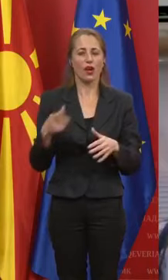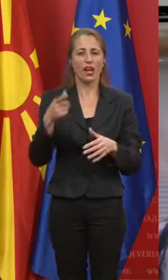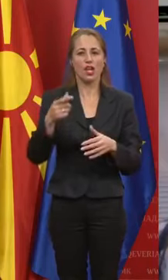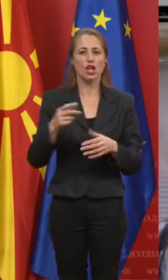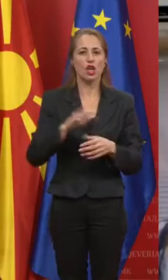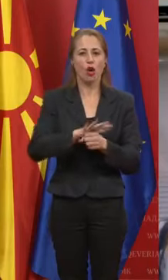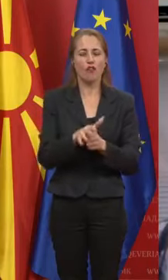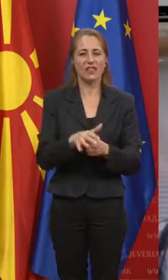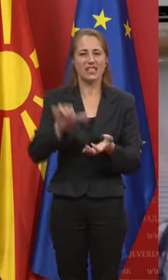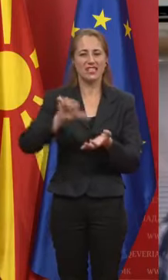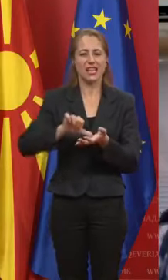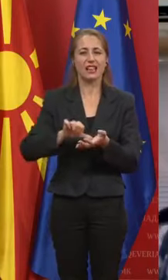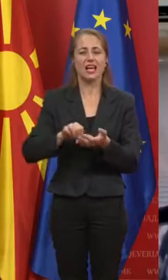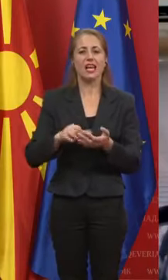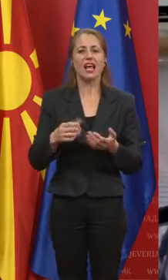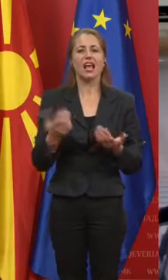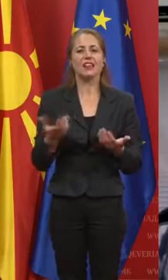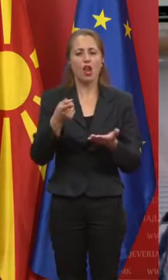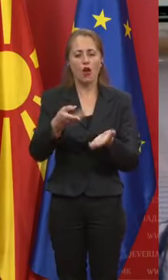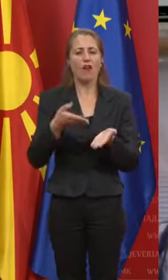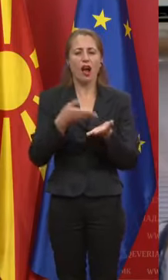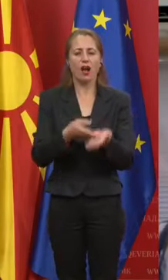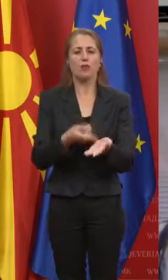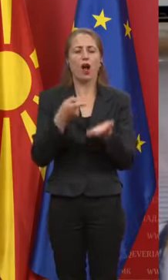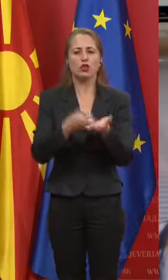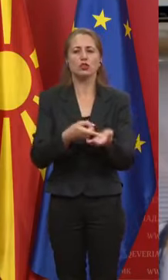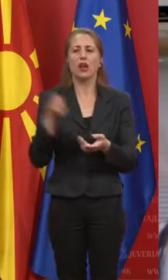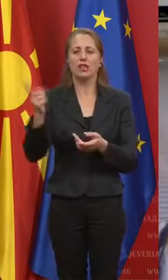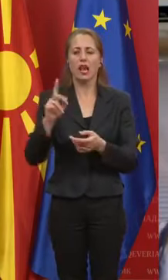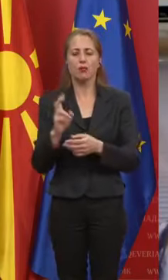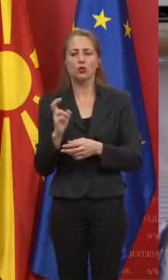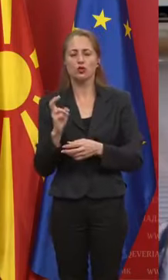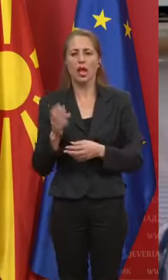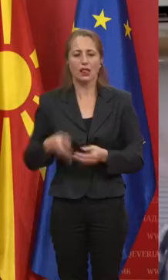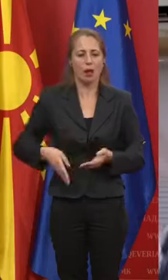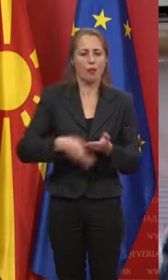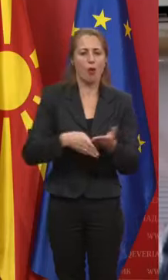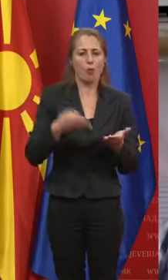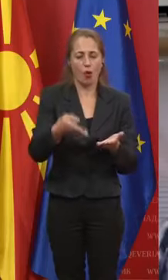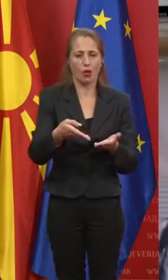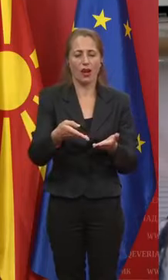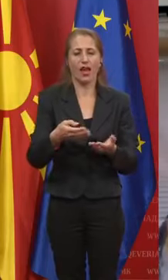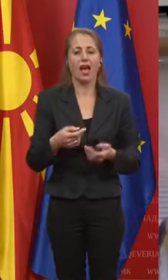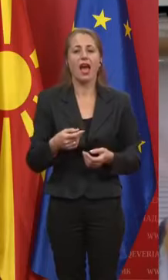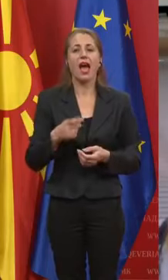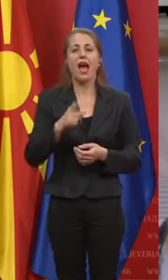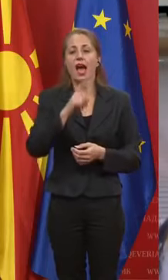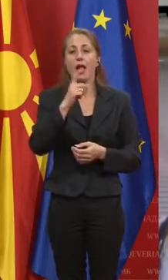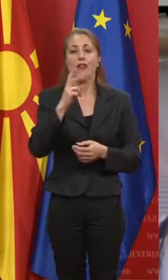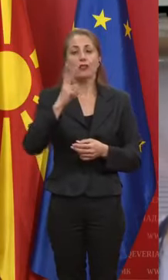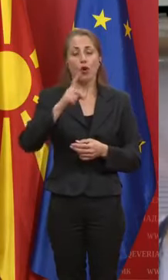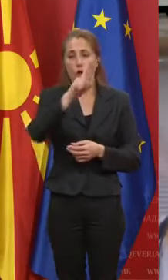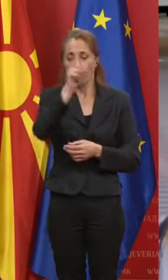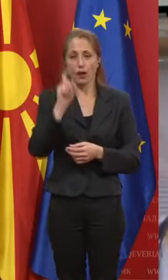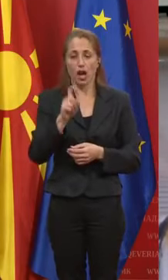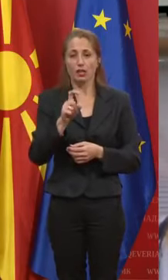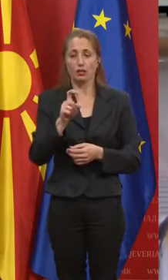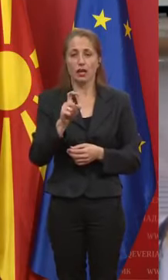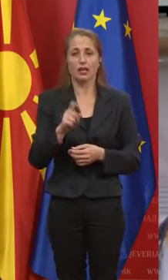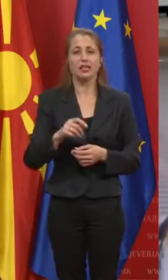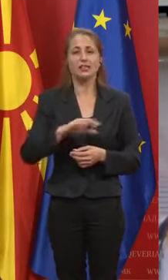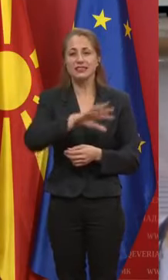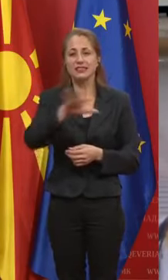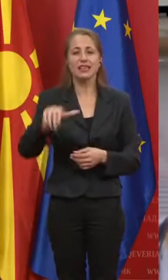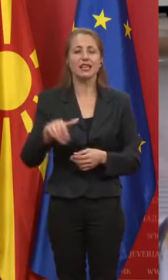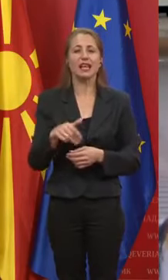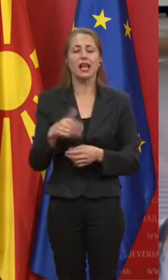покажува дека тие не може да одговорат на задачата што им се дава? Тоа е првото прашање. Следно е дали во сите болници постои